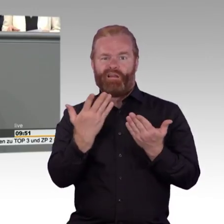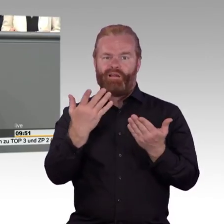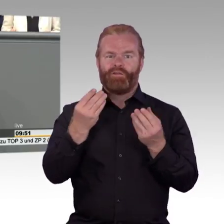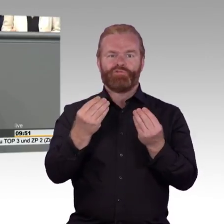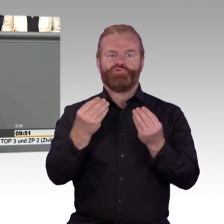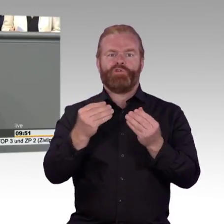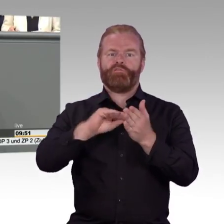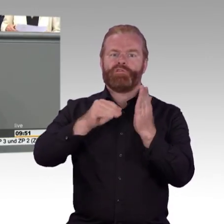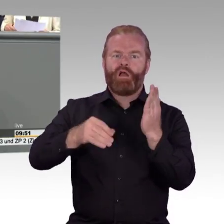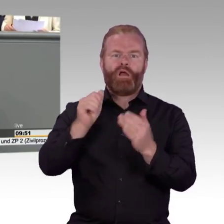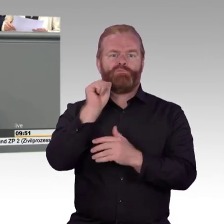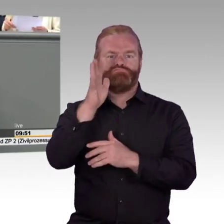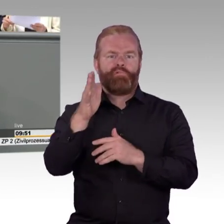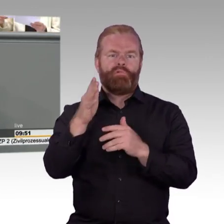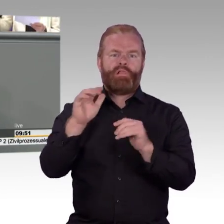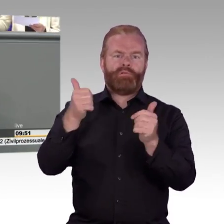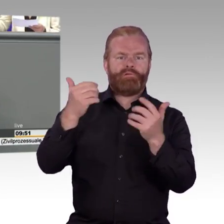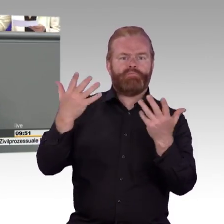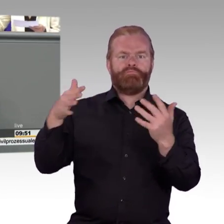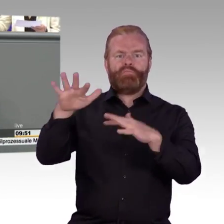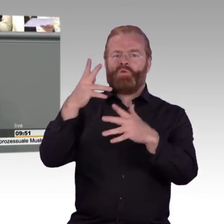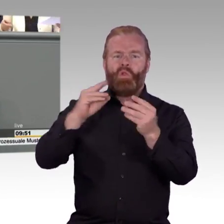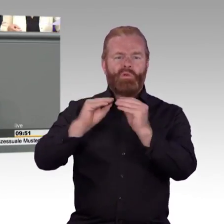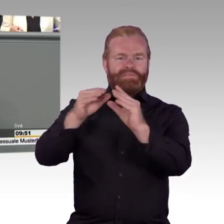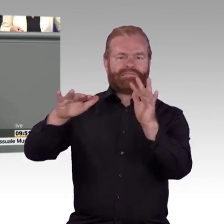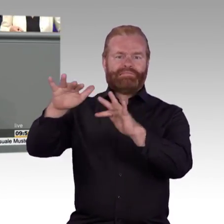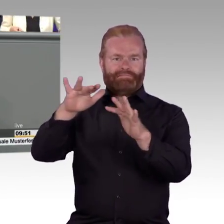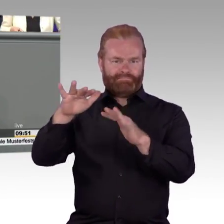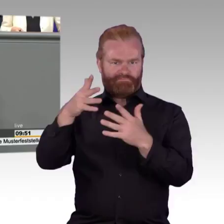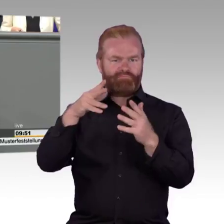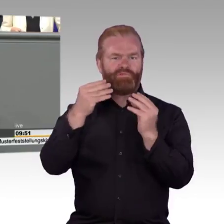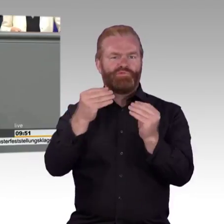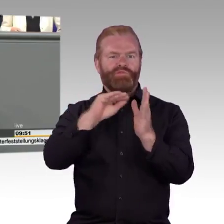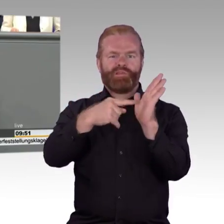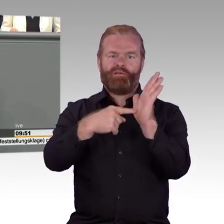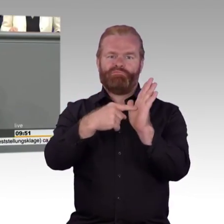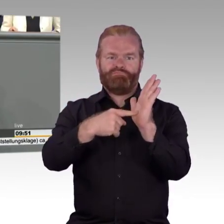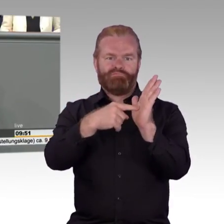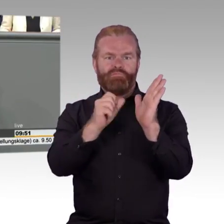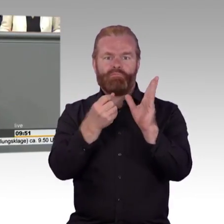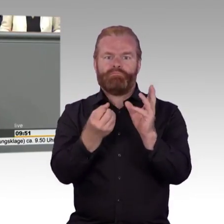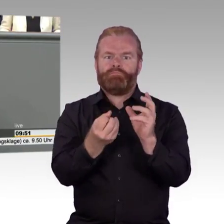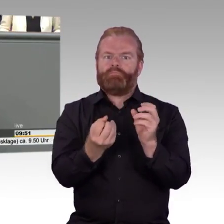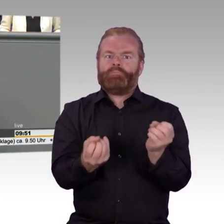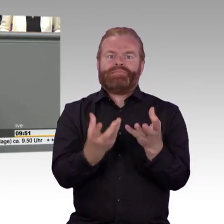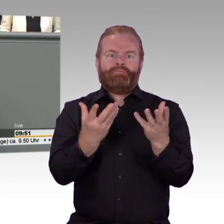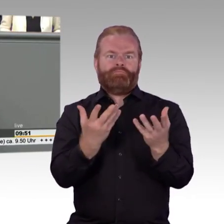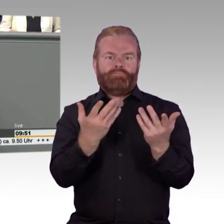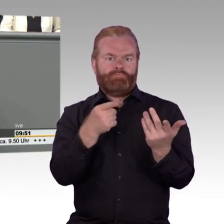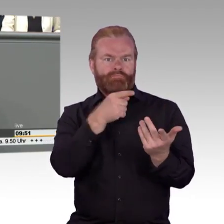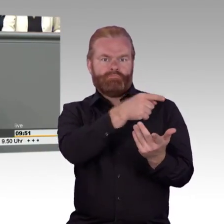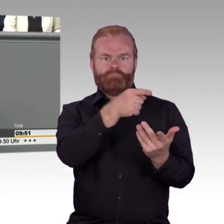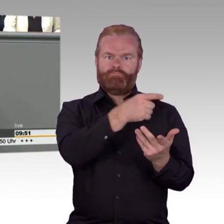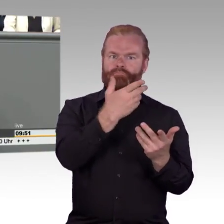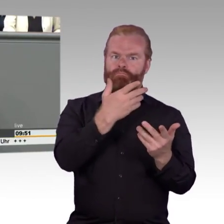nicht geltend machen, weil es sich entweder um Kleinbeträge handelt oder weil sie wegen der Komplexität des Verfahrens von